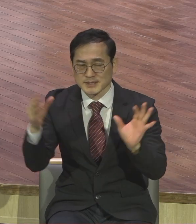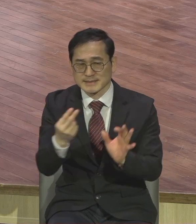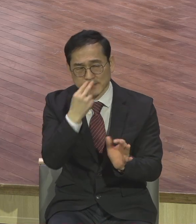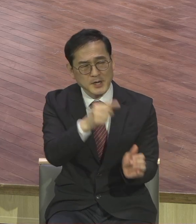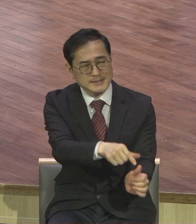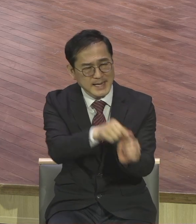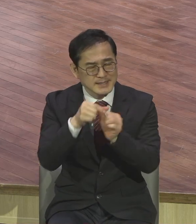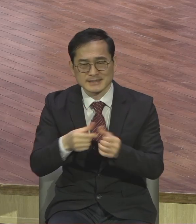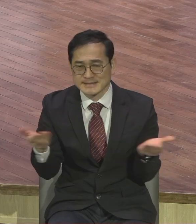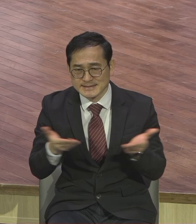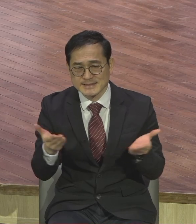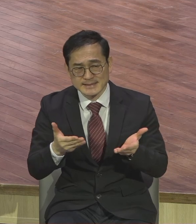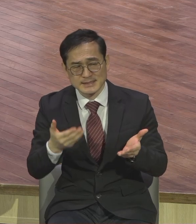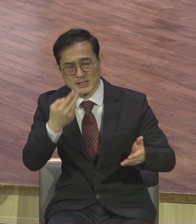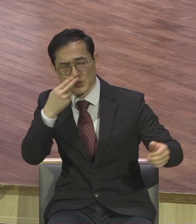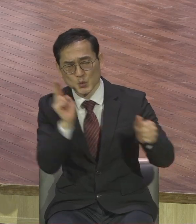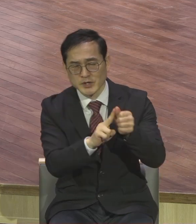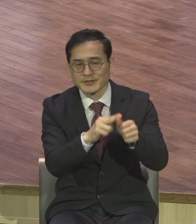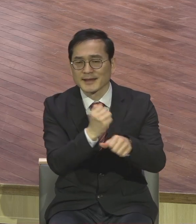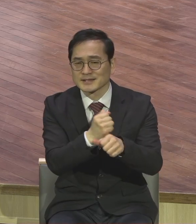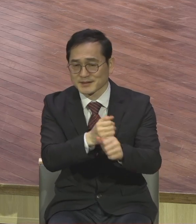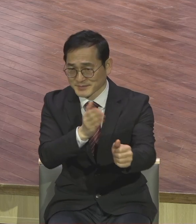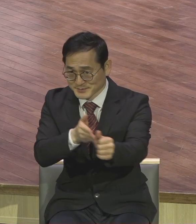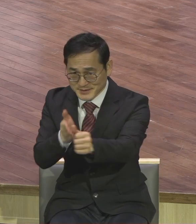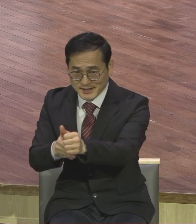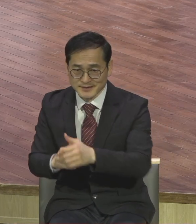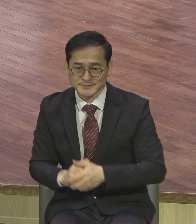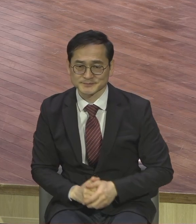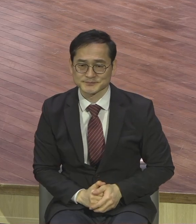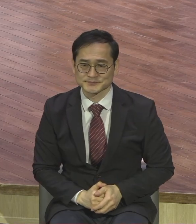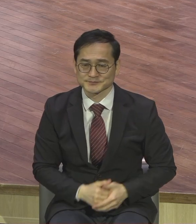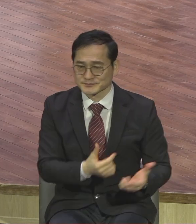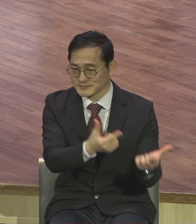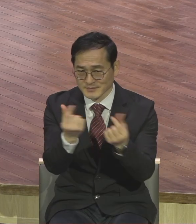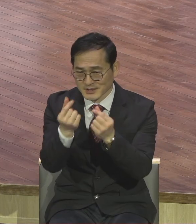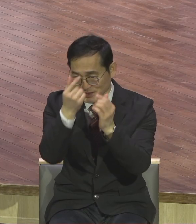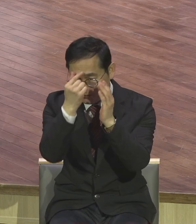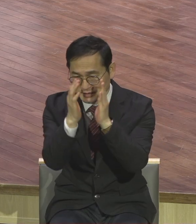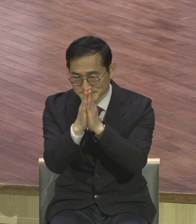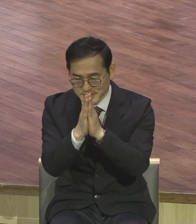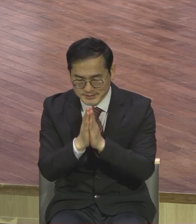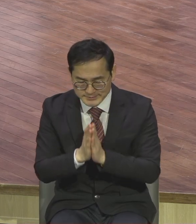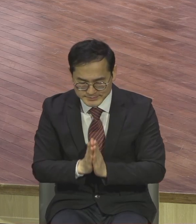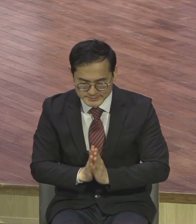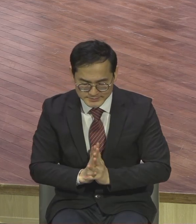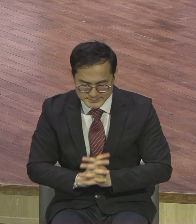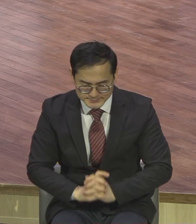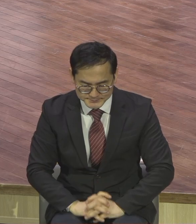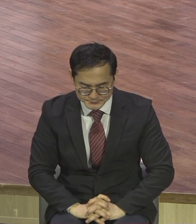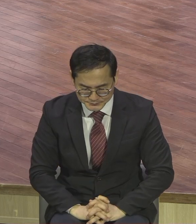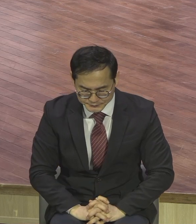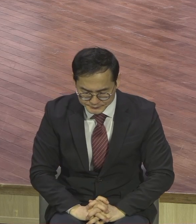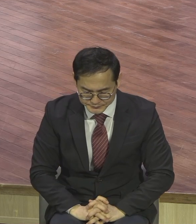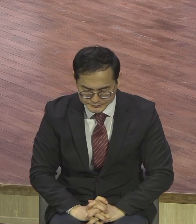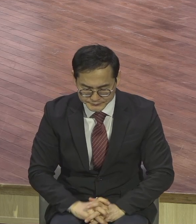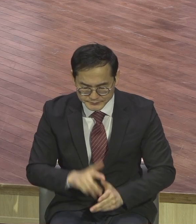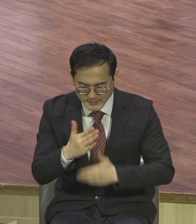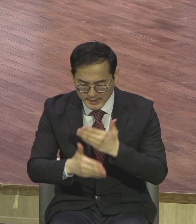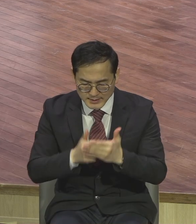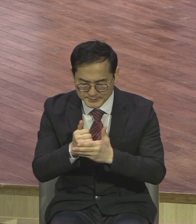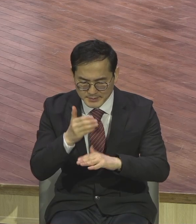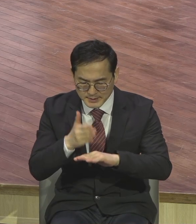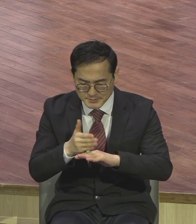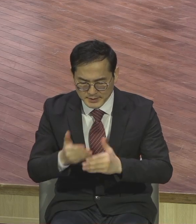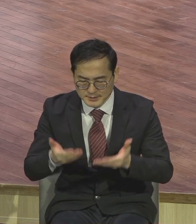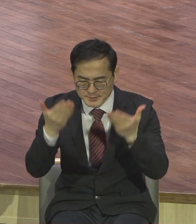나가는 언약적 도전이 있기를 주님으로 축복합니다. 기도합시다. 아버지 하나님 감사합니다.